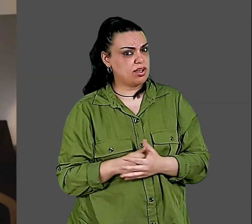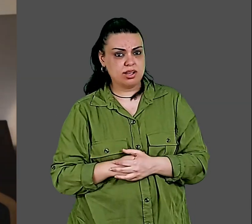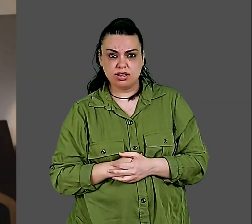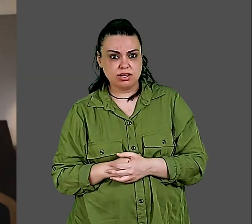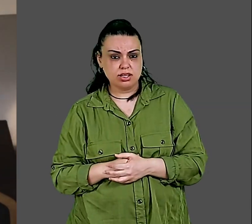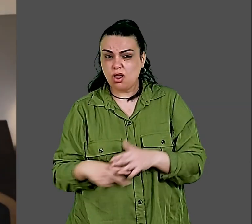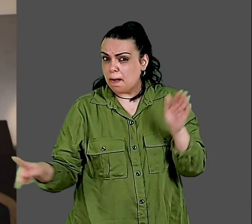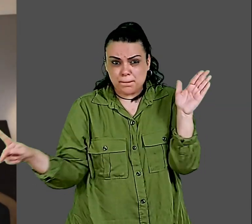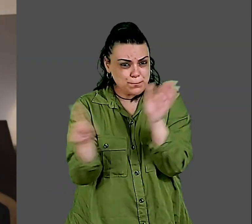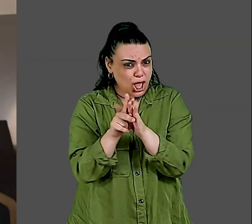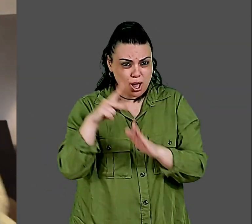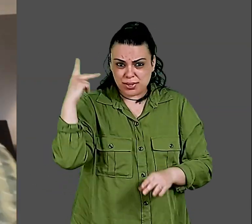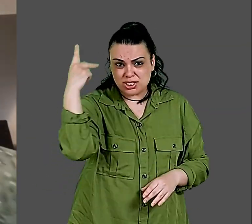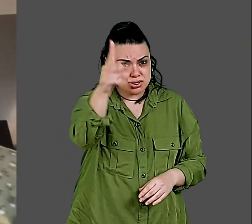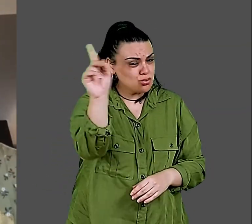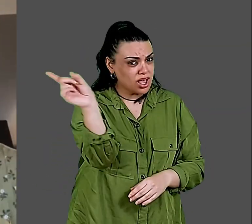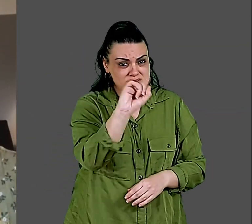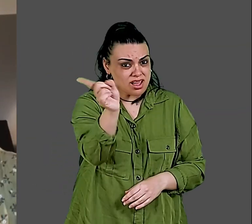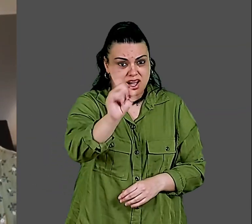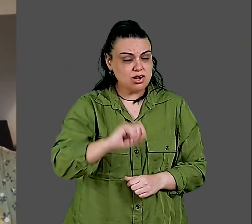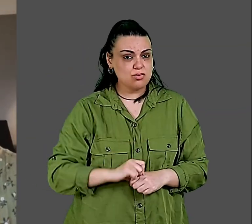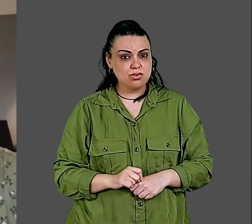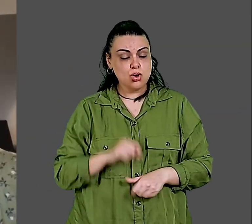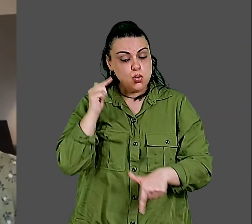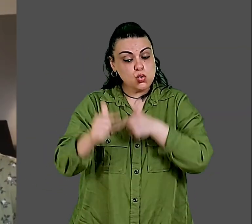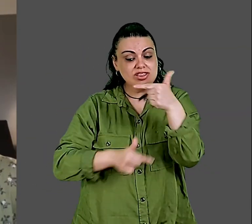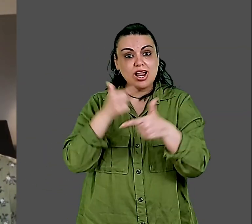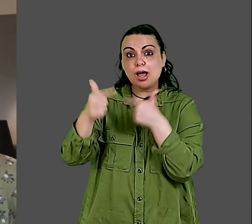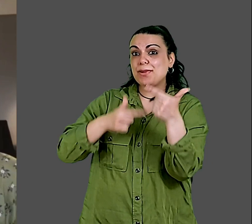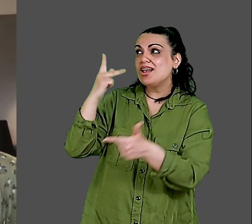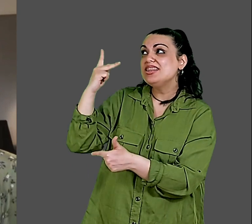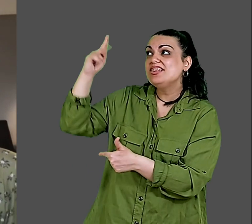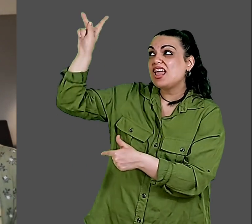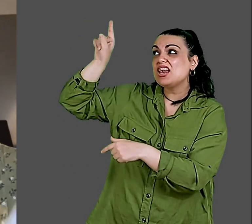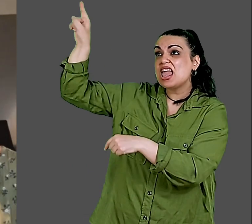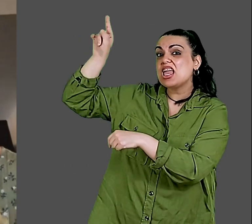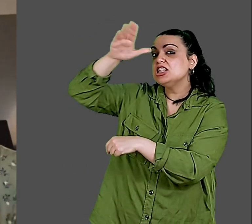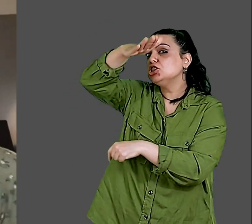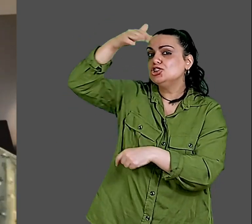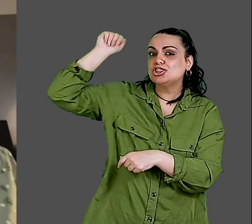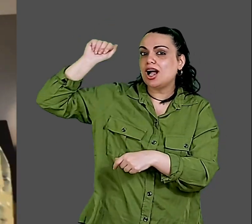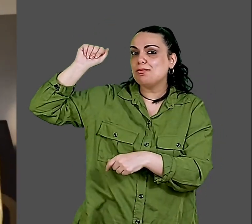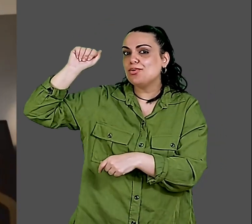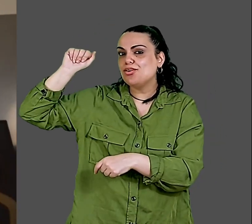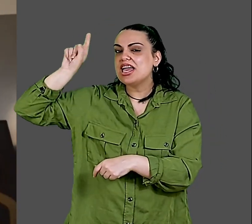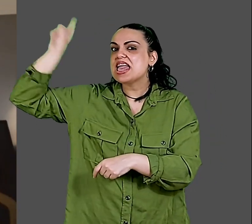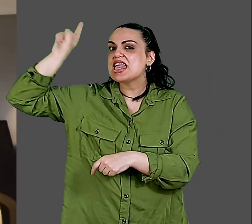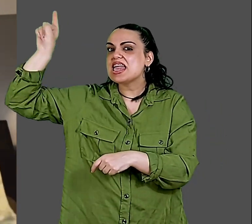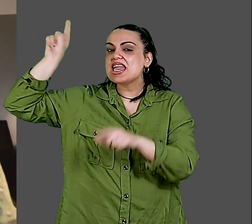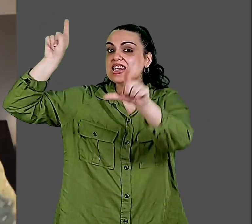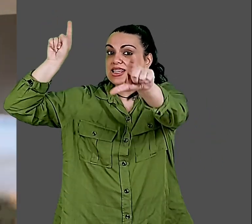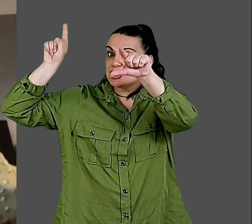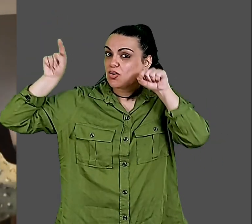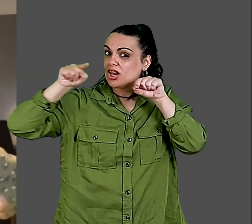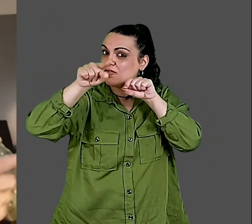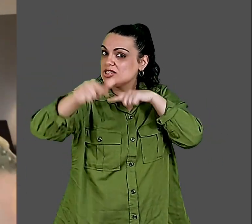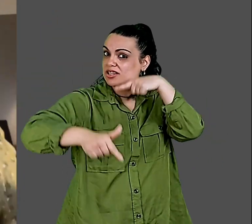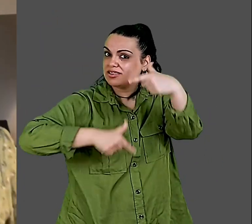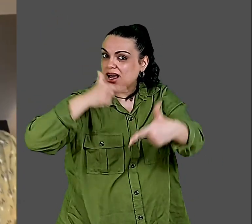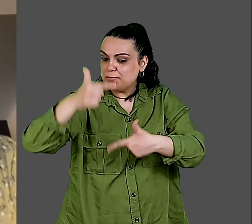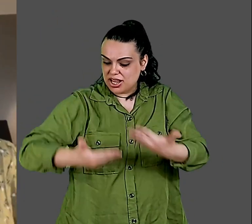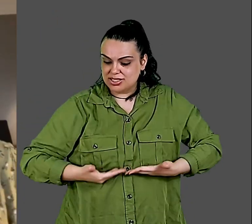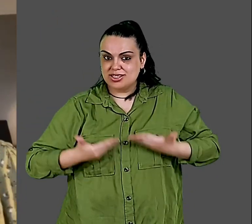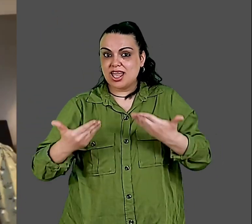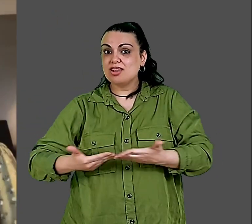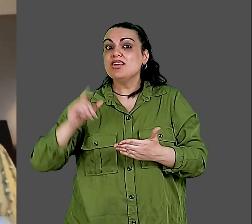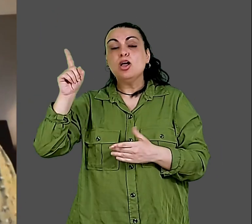é sua, meu irmão. A missão é de quem te chamou. É você que faz parte do plano dele, não é ele que faz parte do seu